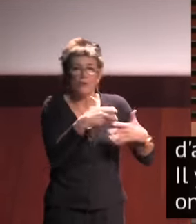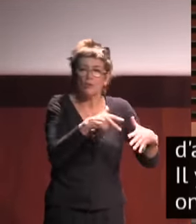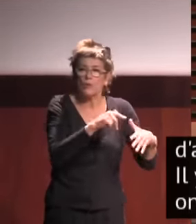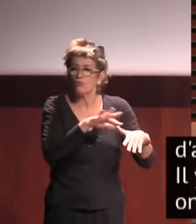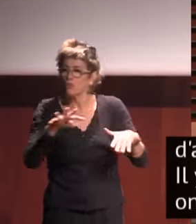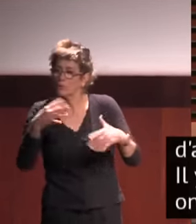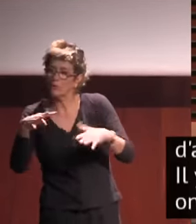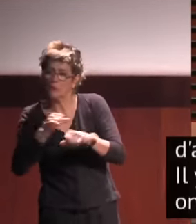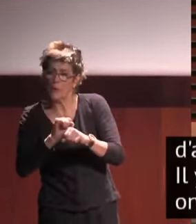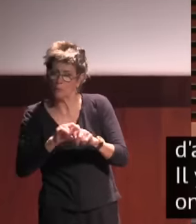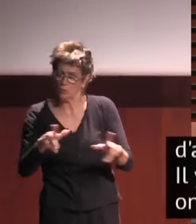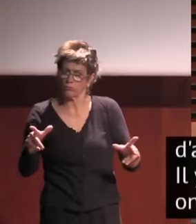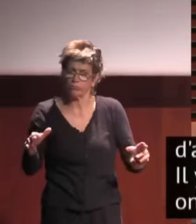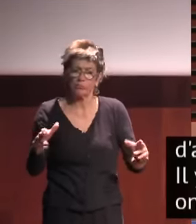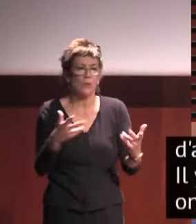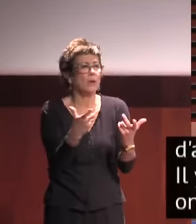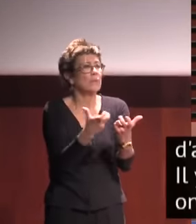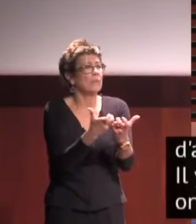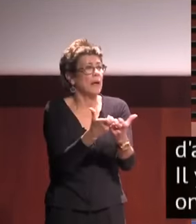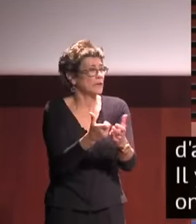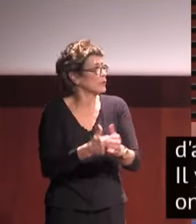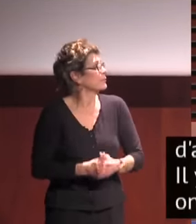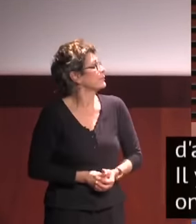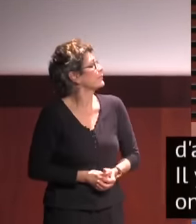siècle. Par exemple,